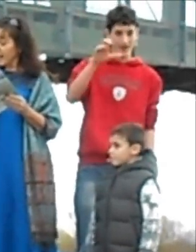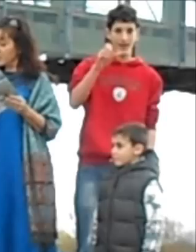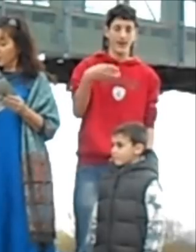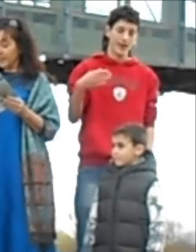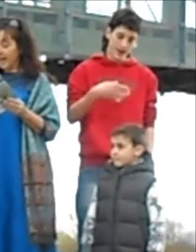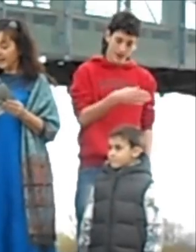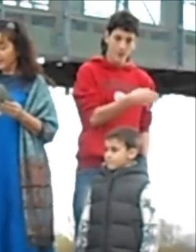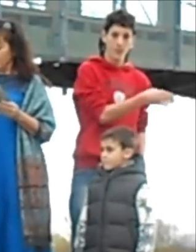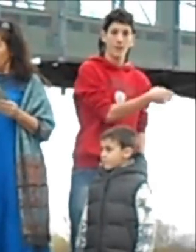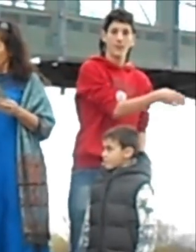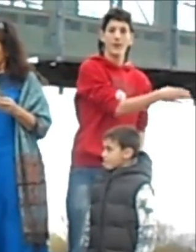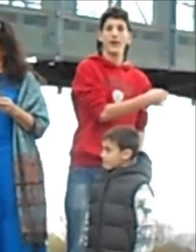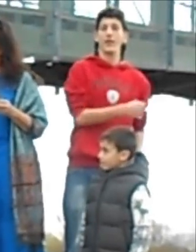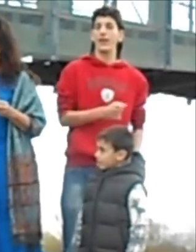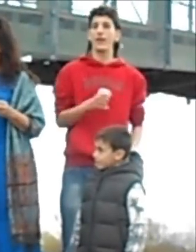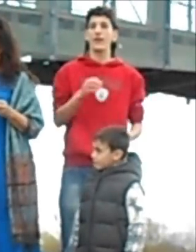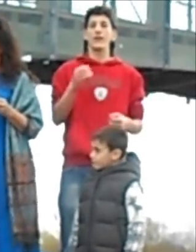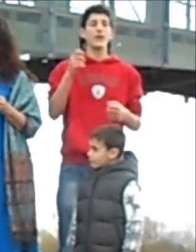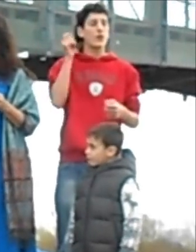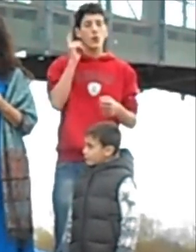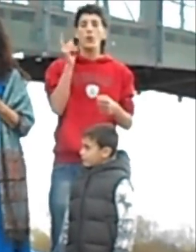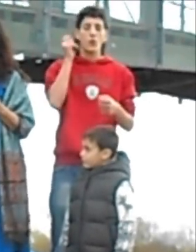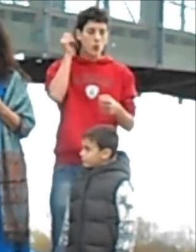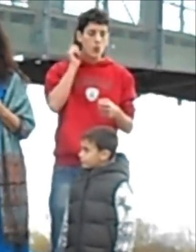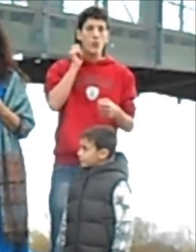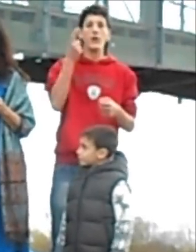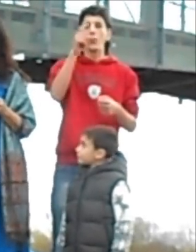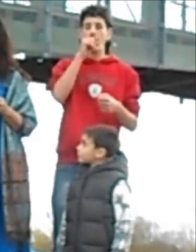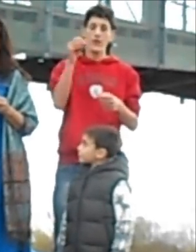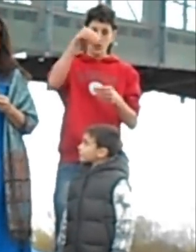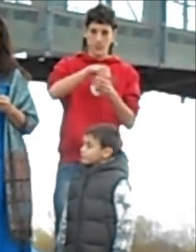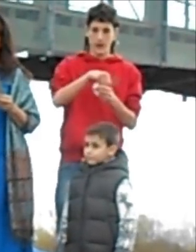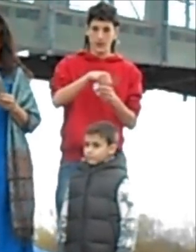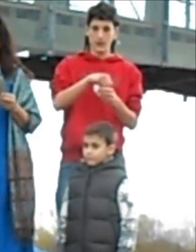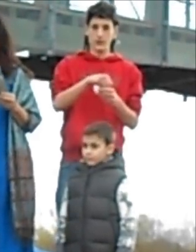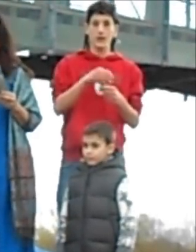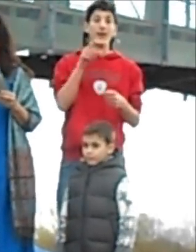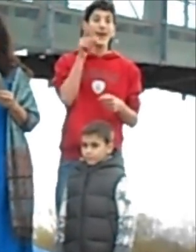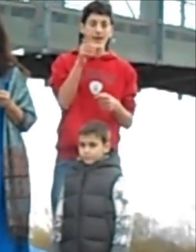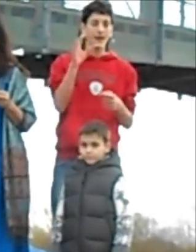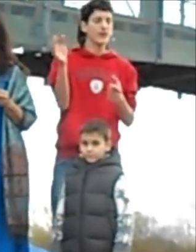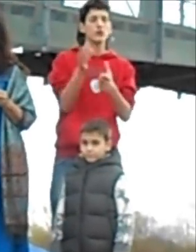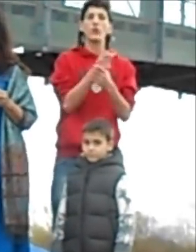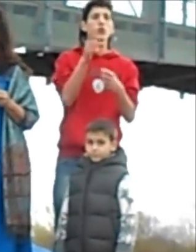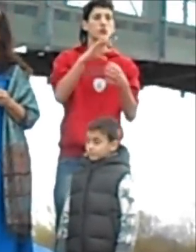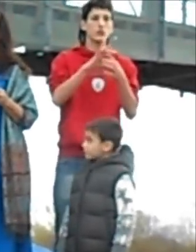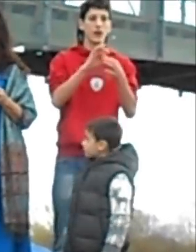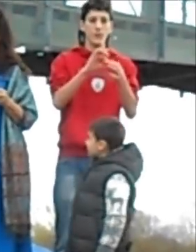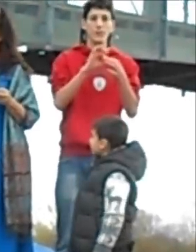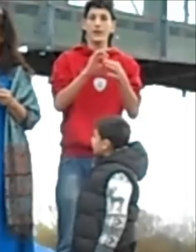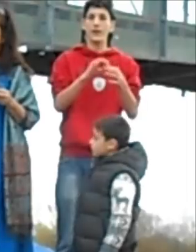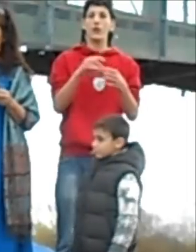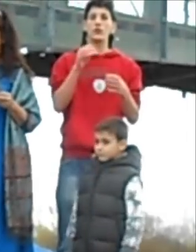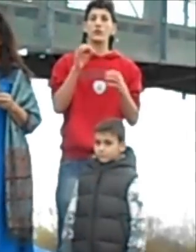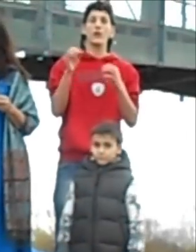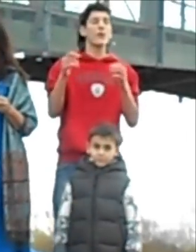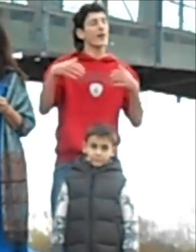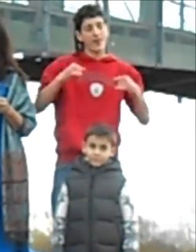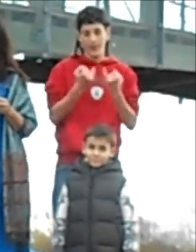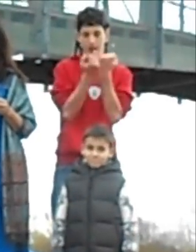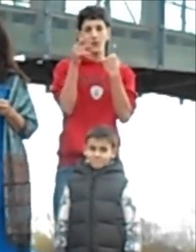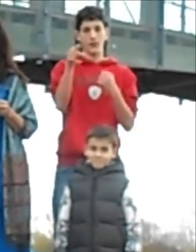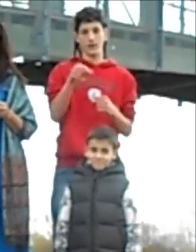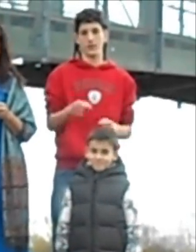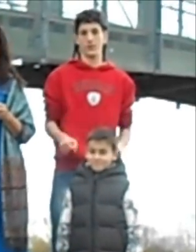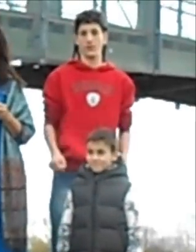arrain negatzgorriak, urte bat gehiago bete du. Berak eta lagun guztiek horixe ospatuko